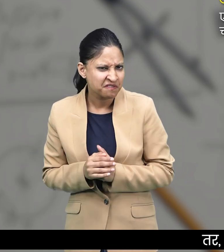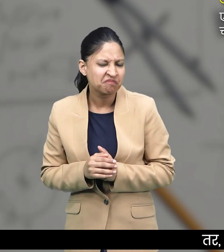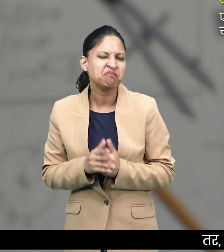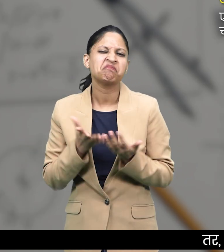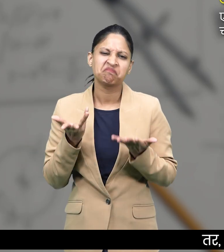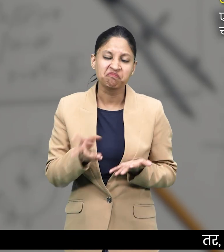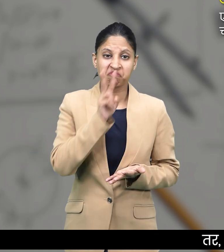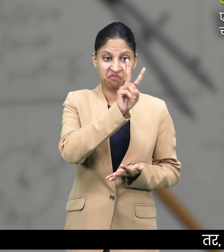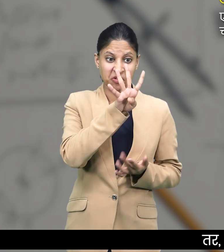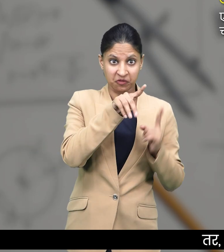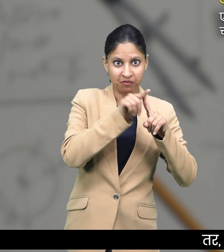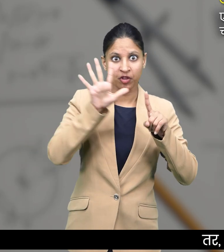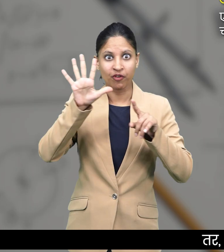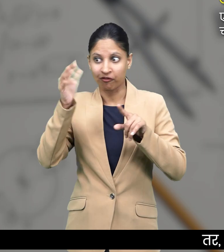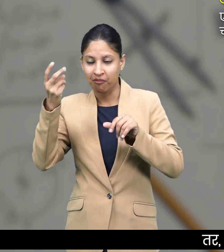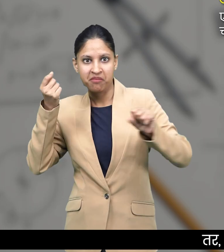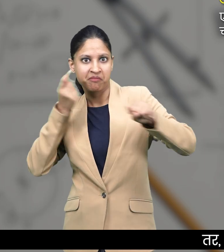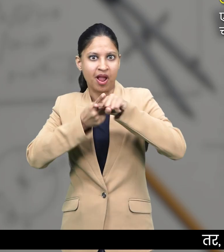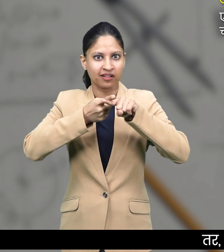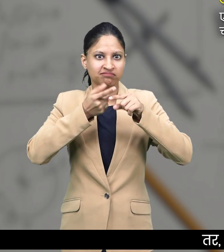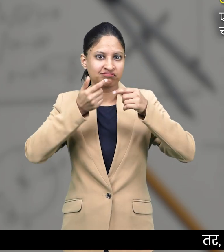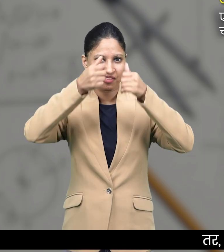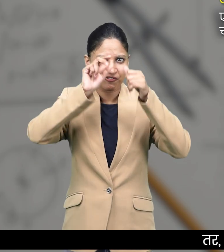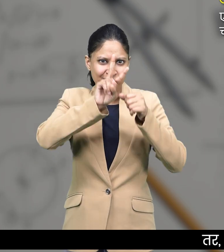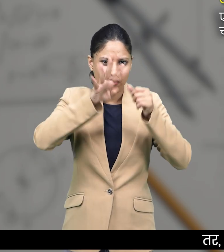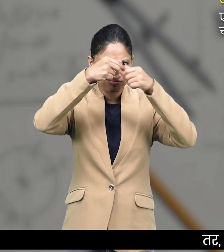तर 5 हा 24 चा घटक नाही.